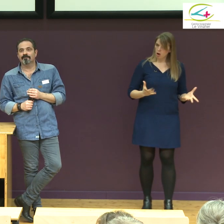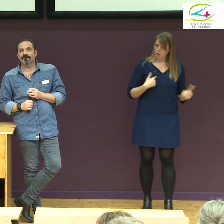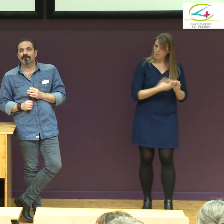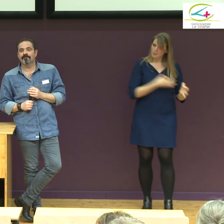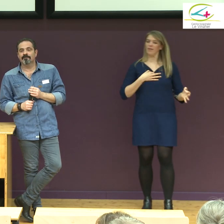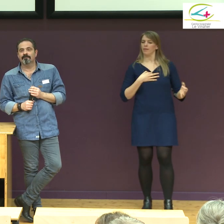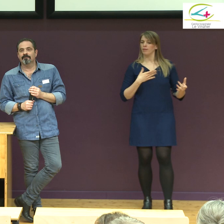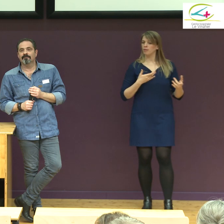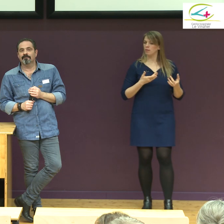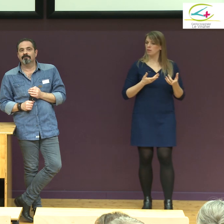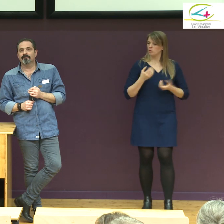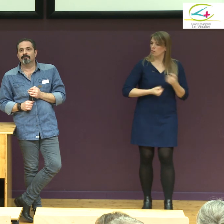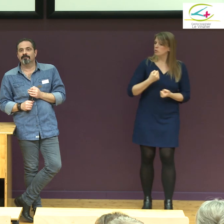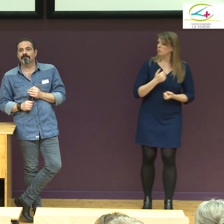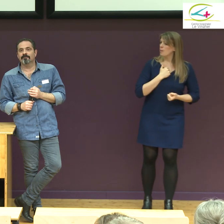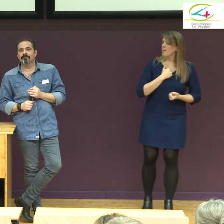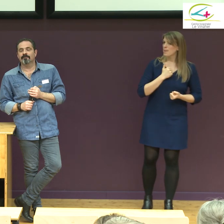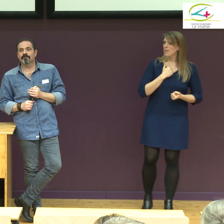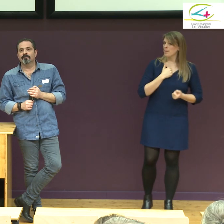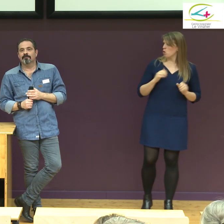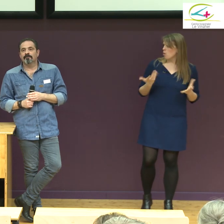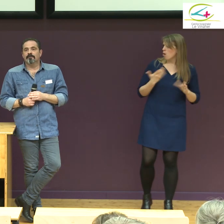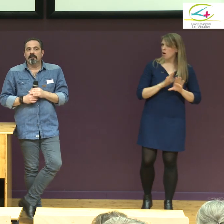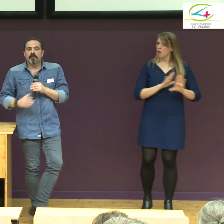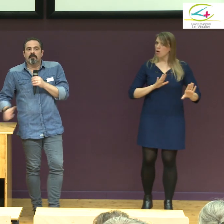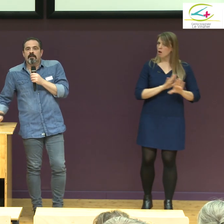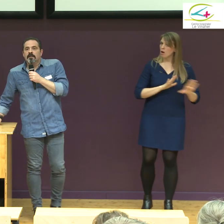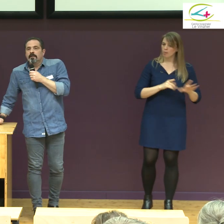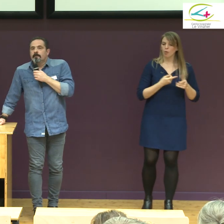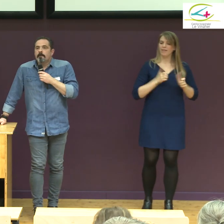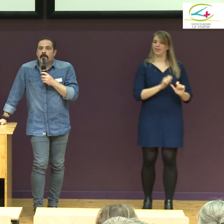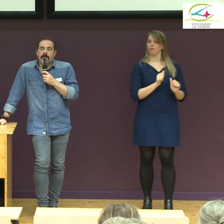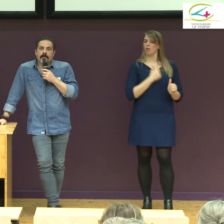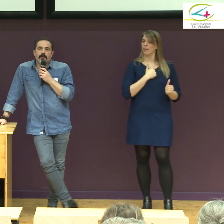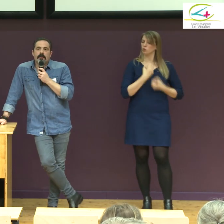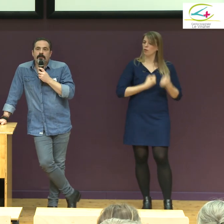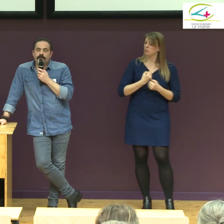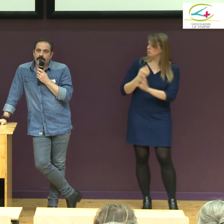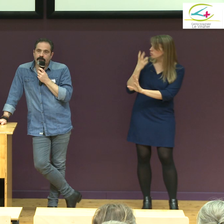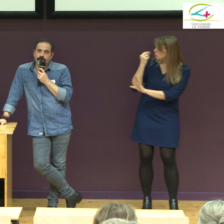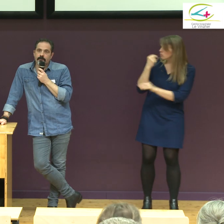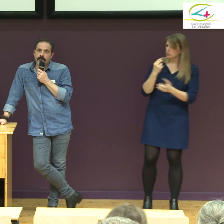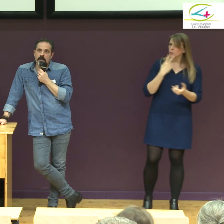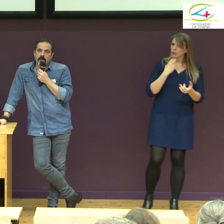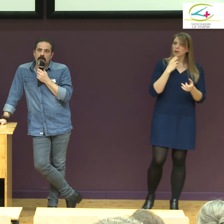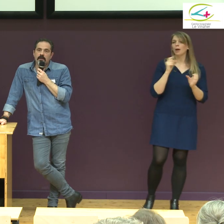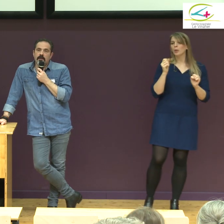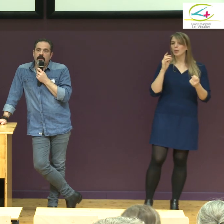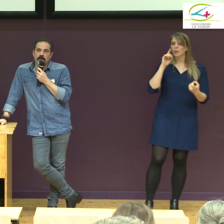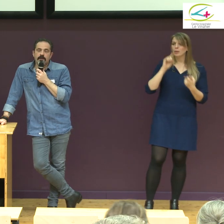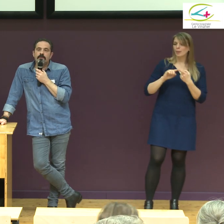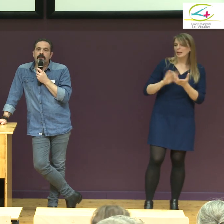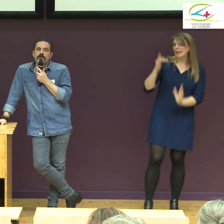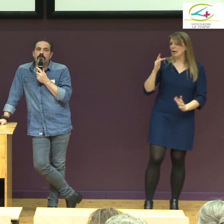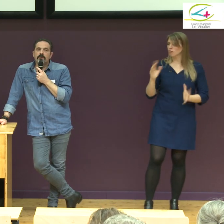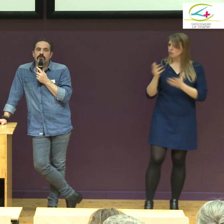impacté, sans être nous aussi du coup en souffrance. Voilà, je trouve que c'est un sujet un petit peu délicat.